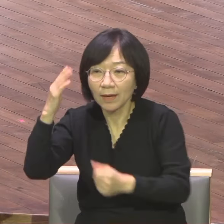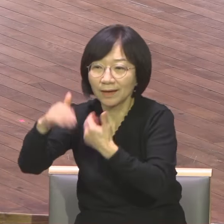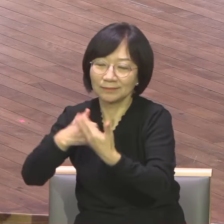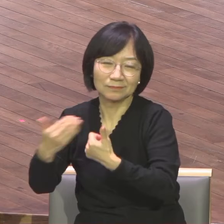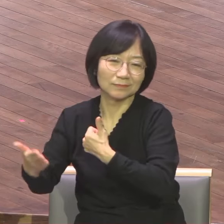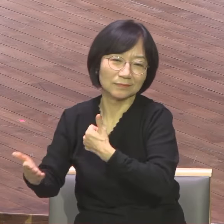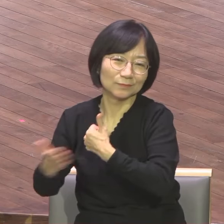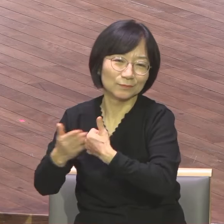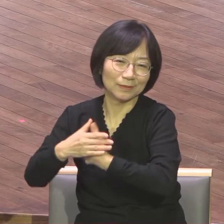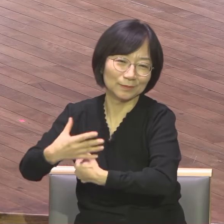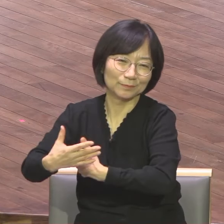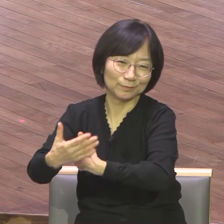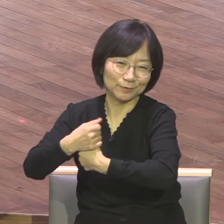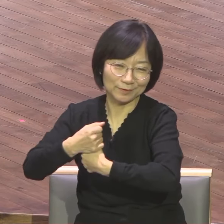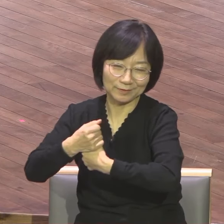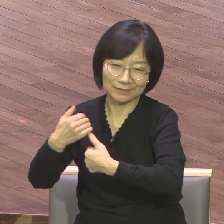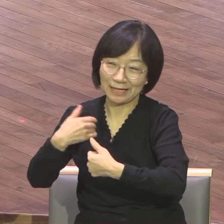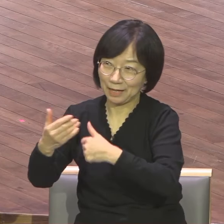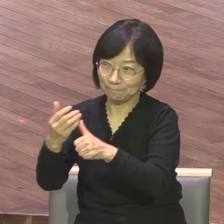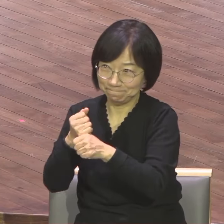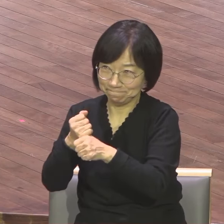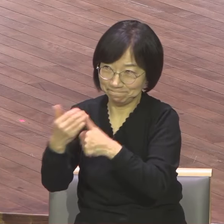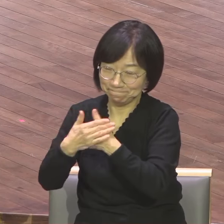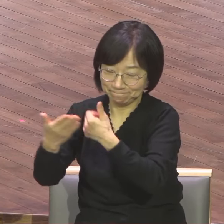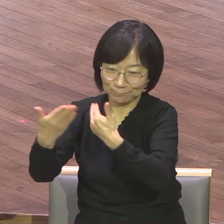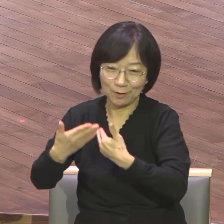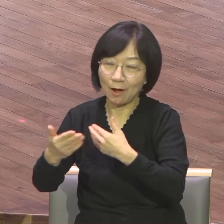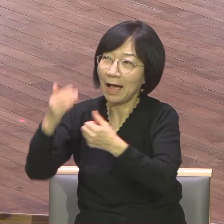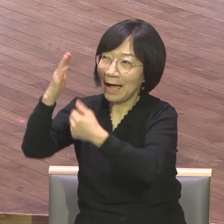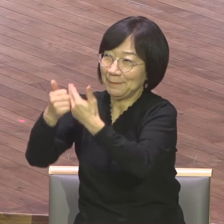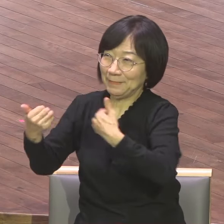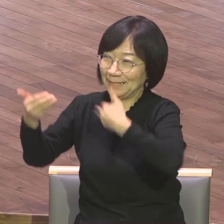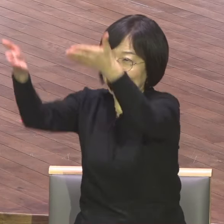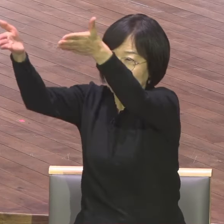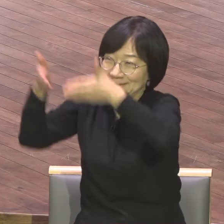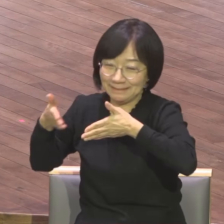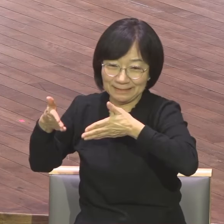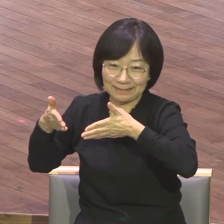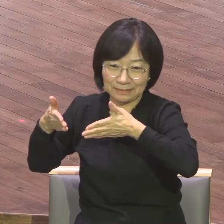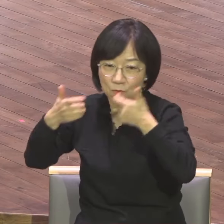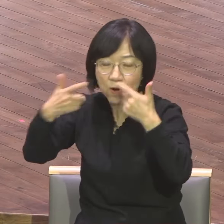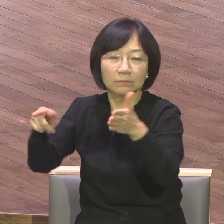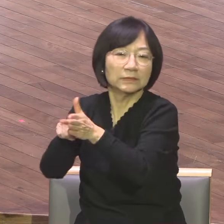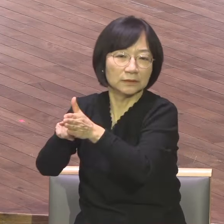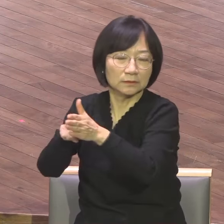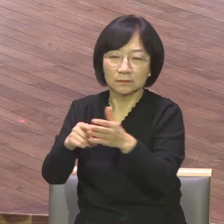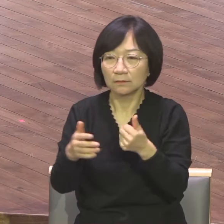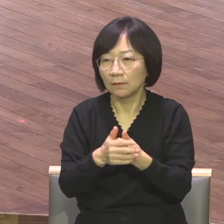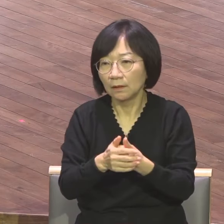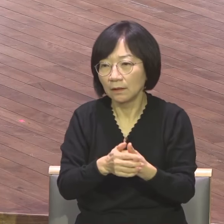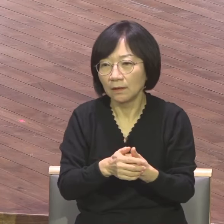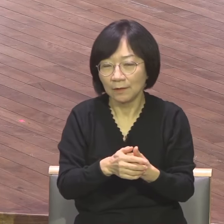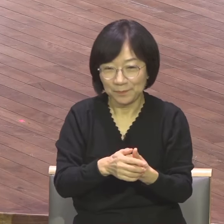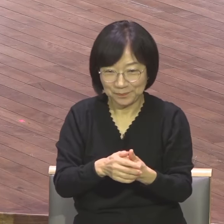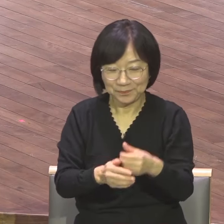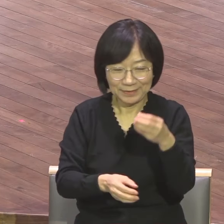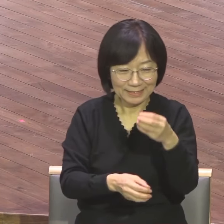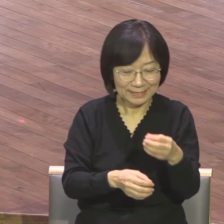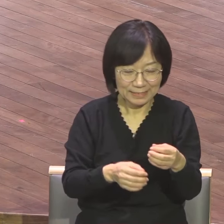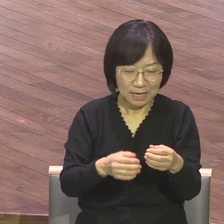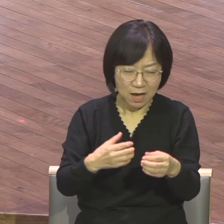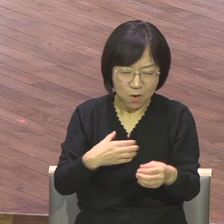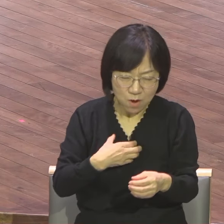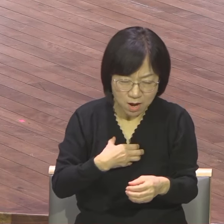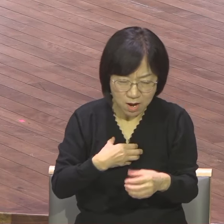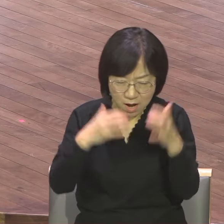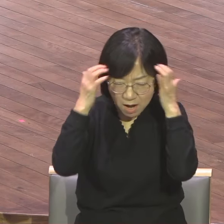때문에. 하나님과의 관계죠. 하나님 나와의 관계. 그 어떤 역경과 환난 속에서도 하나님이 나와